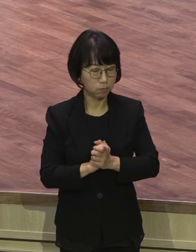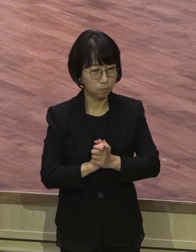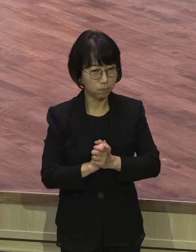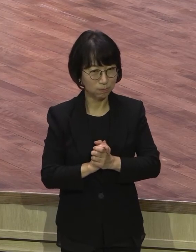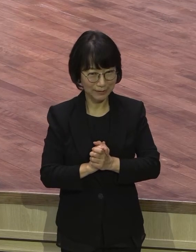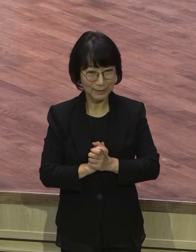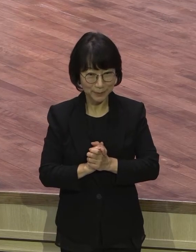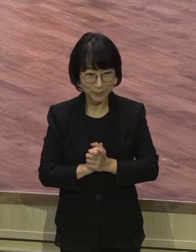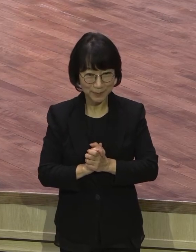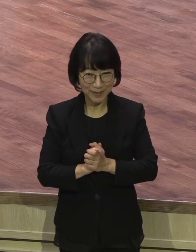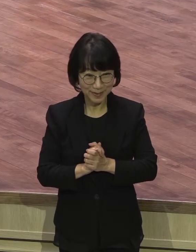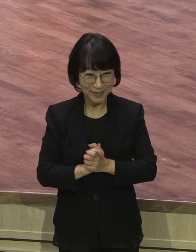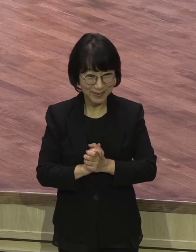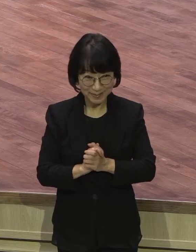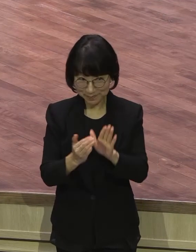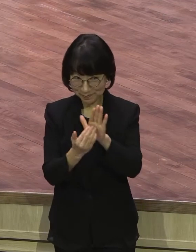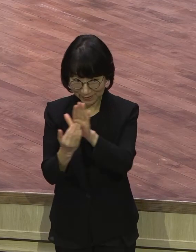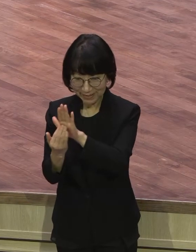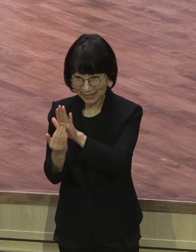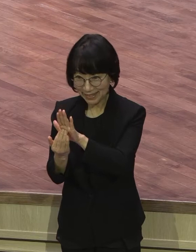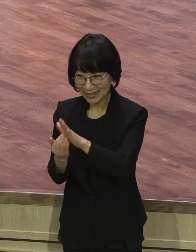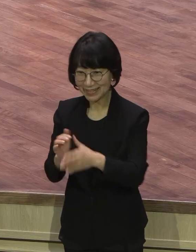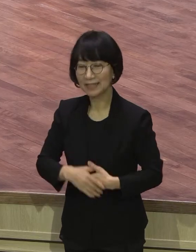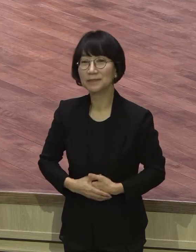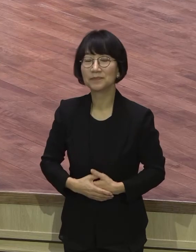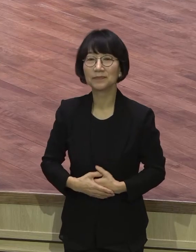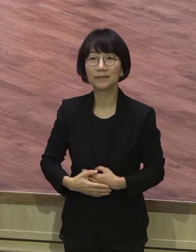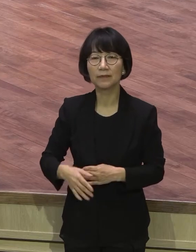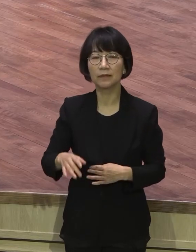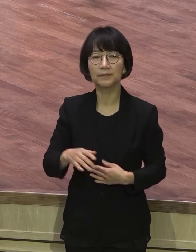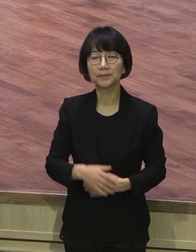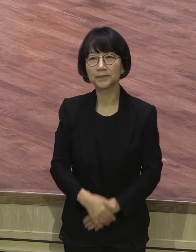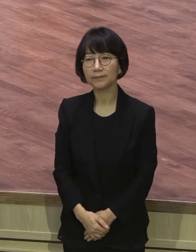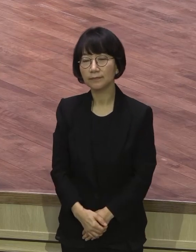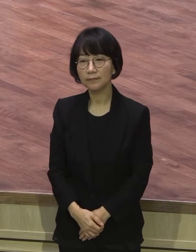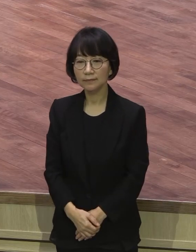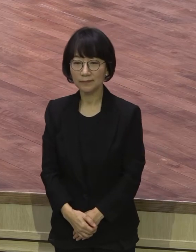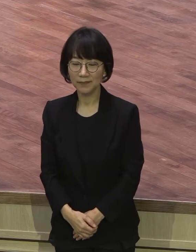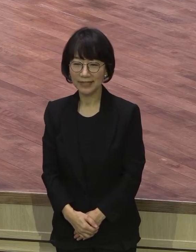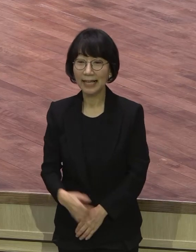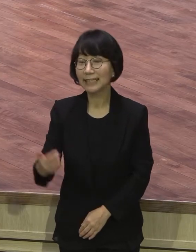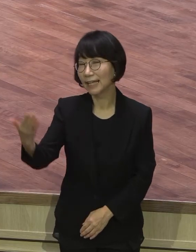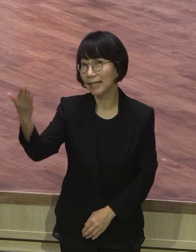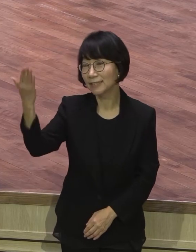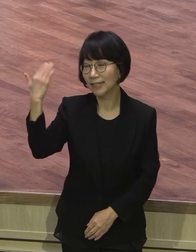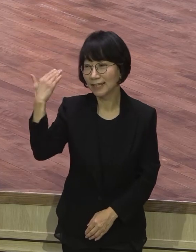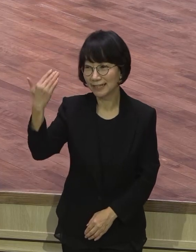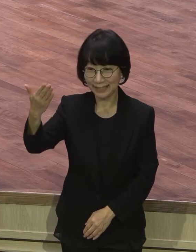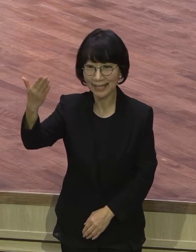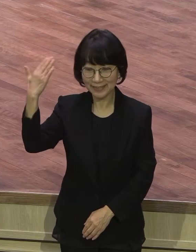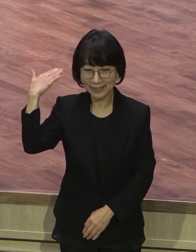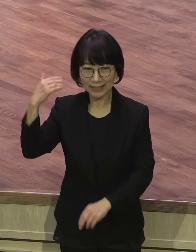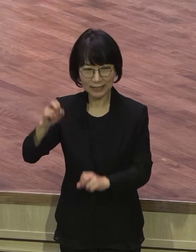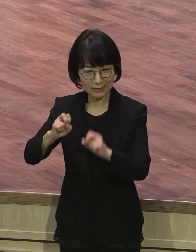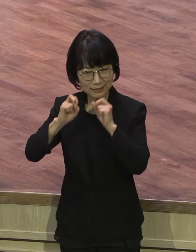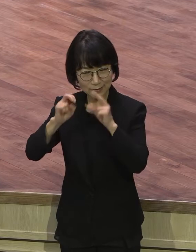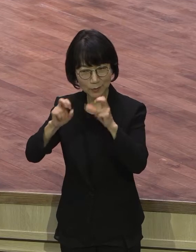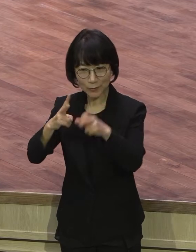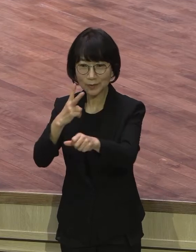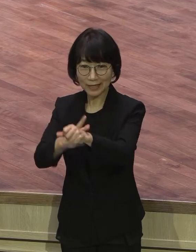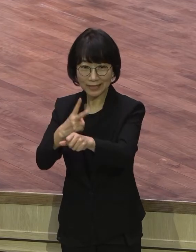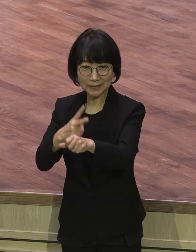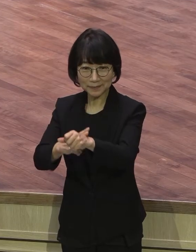그대로 기도 속들어 앞에 우리 전에 성교사님 그랬잖아요. 이걸 저 막 내가 부부 싸움 할 때